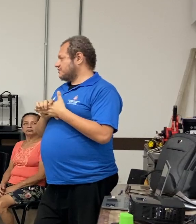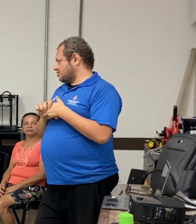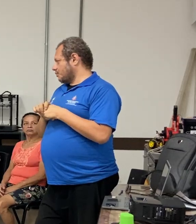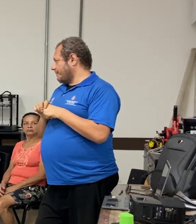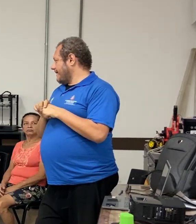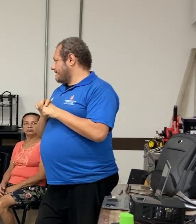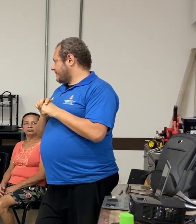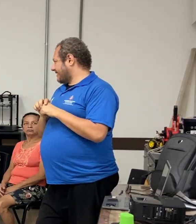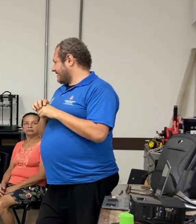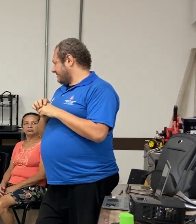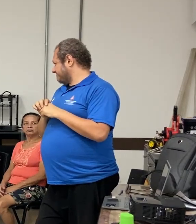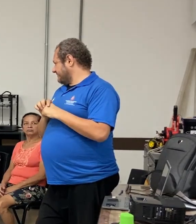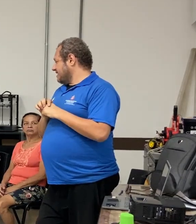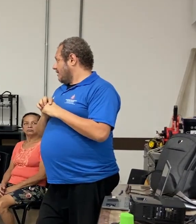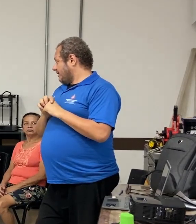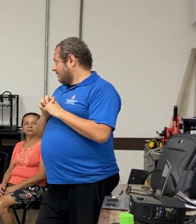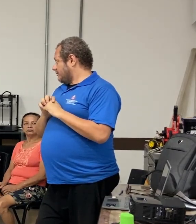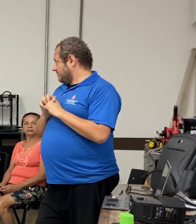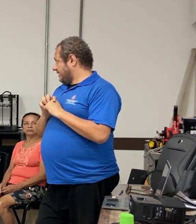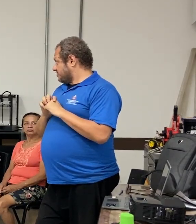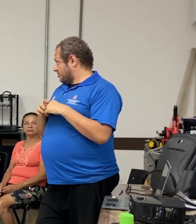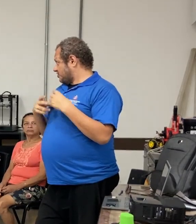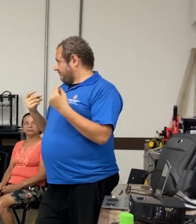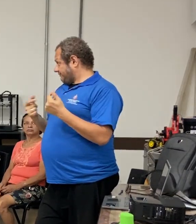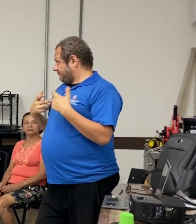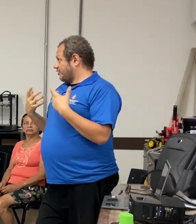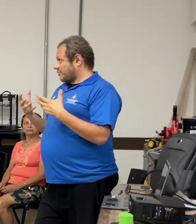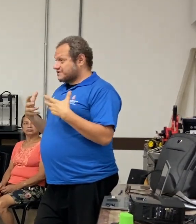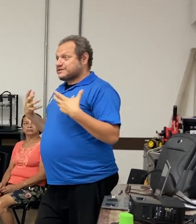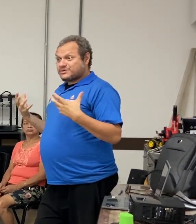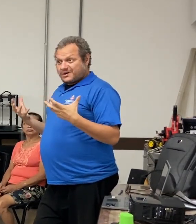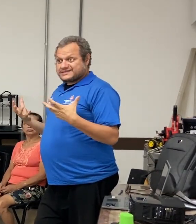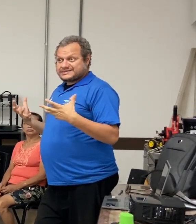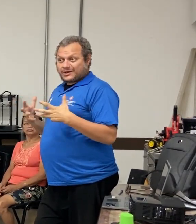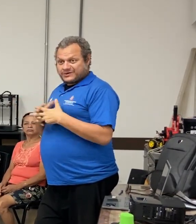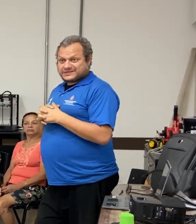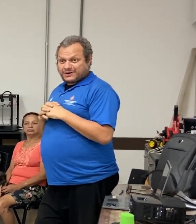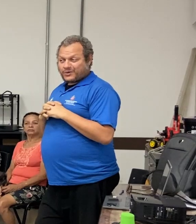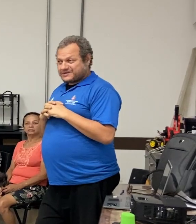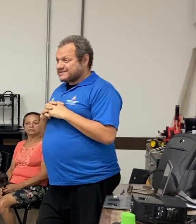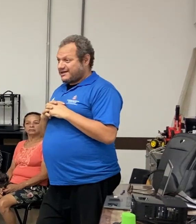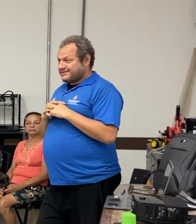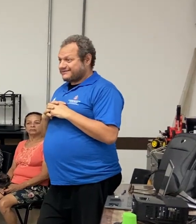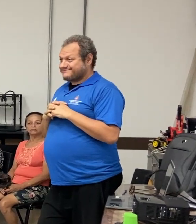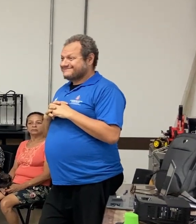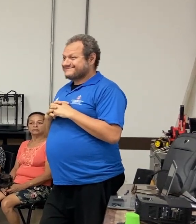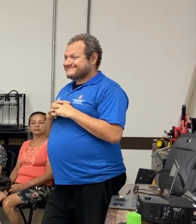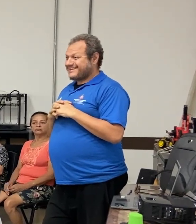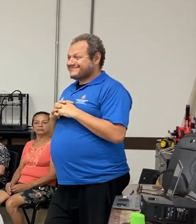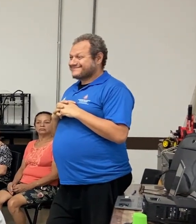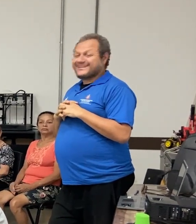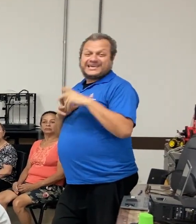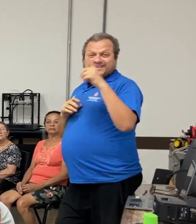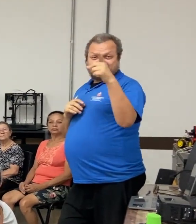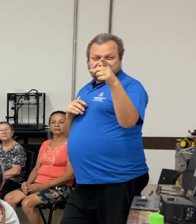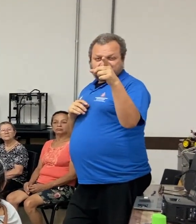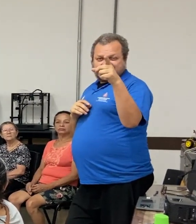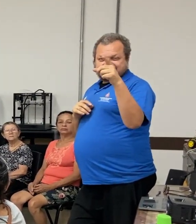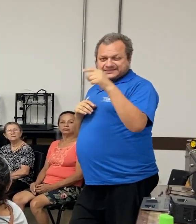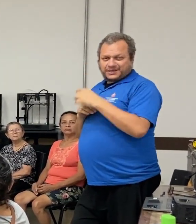2021. Olha como, né? A gente foi conquistando coisas, tem coisas para conquistar aí. Né? E você de casa seguiu mais